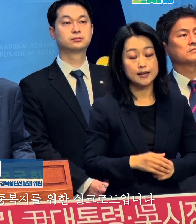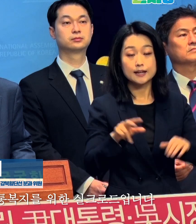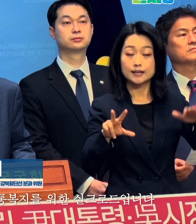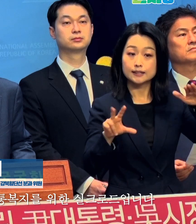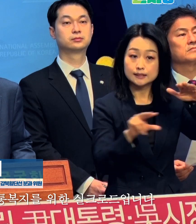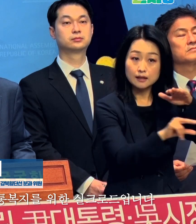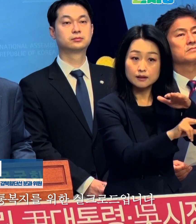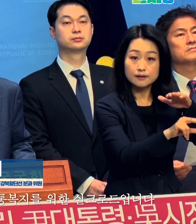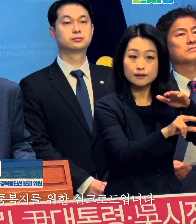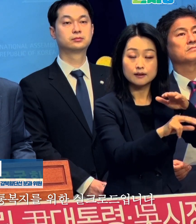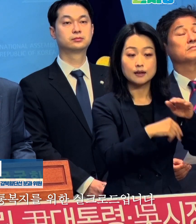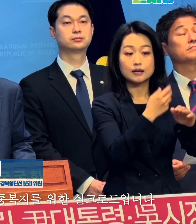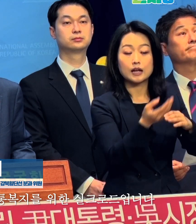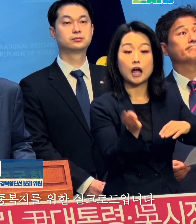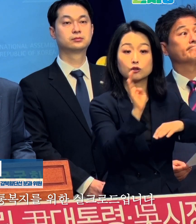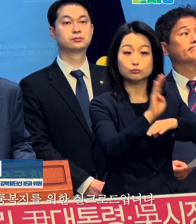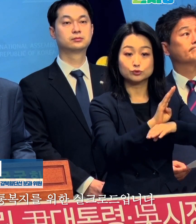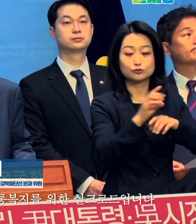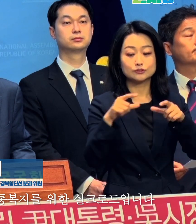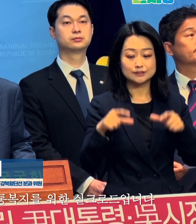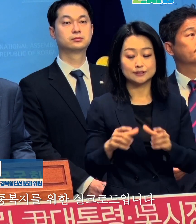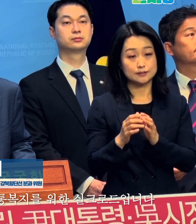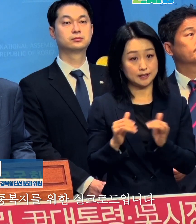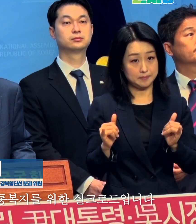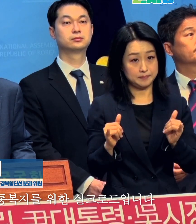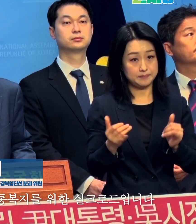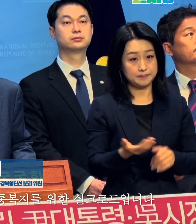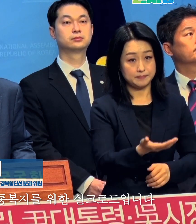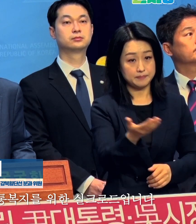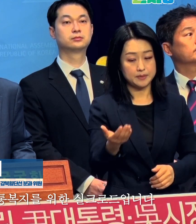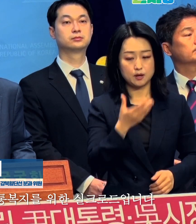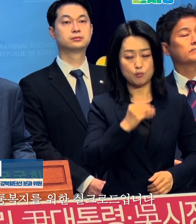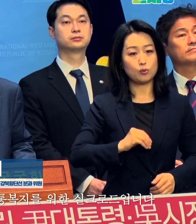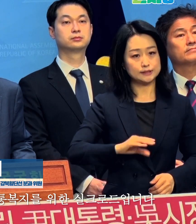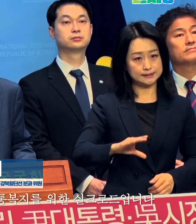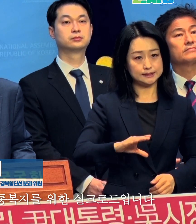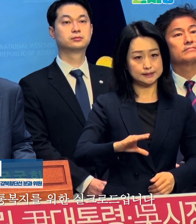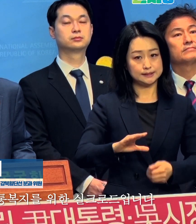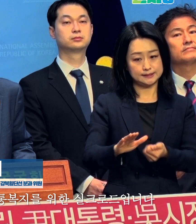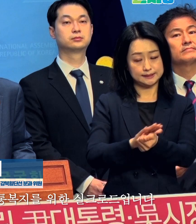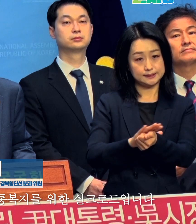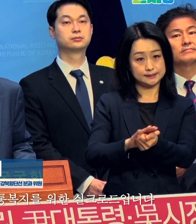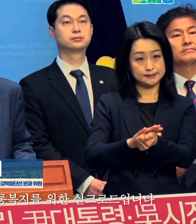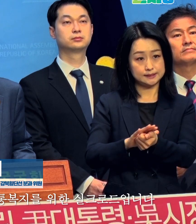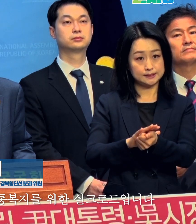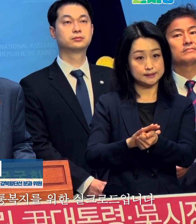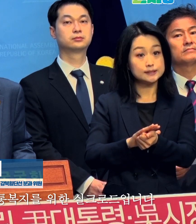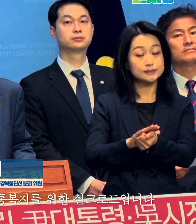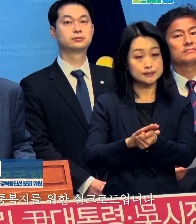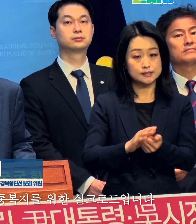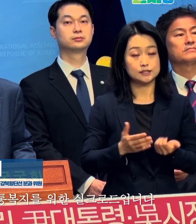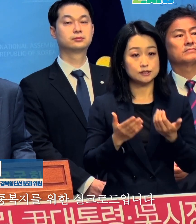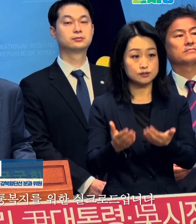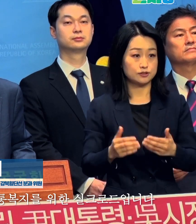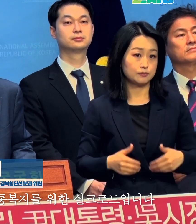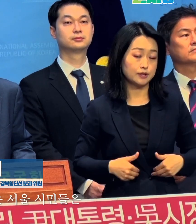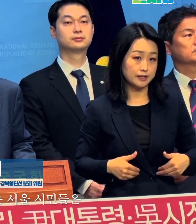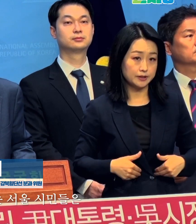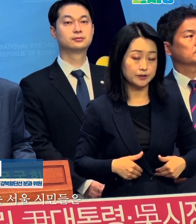강북횡단선은 강북 시민들의 복지, 교통복지를 위한